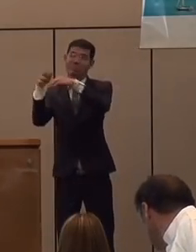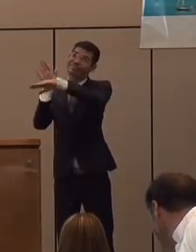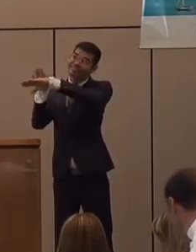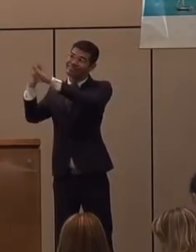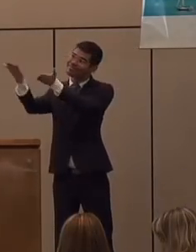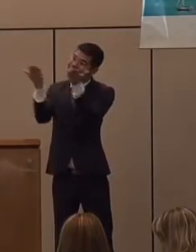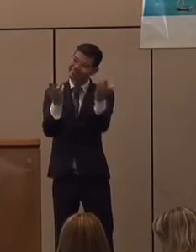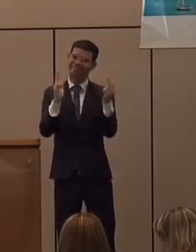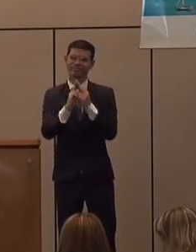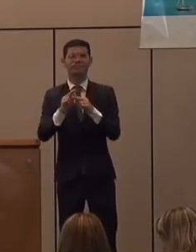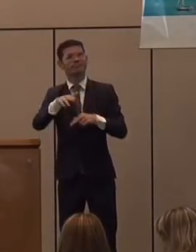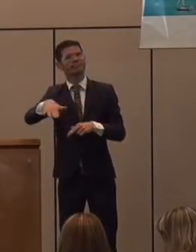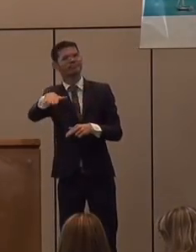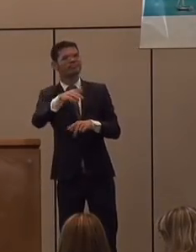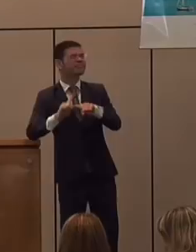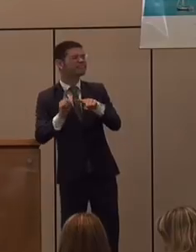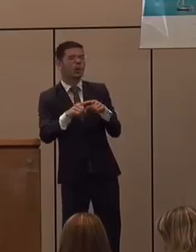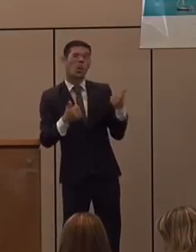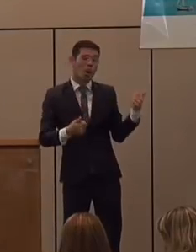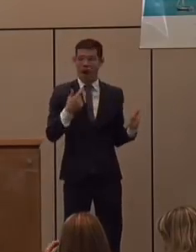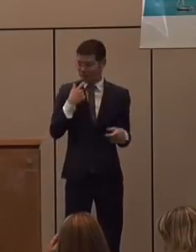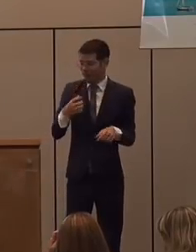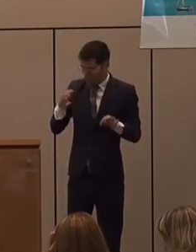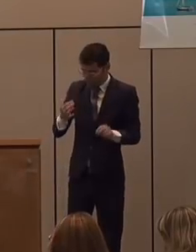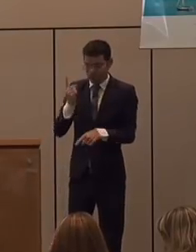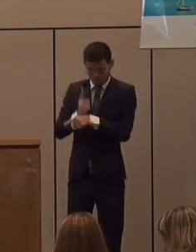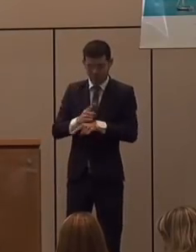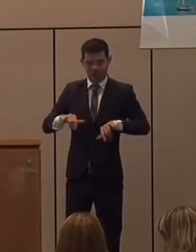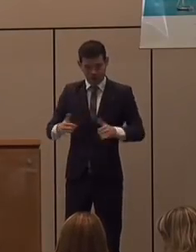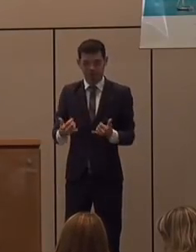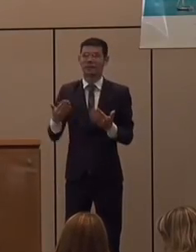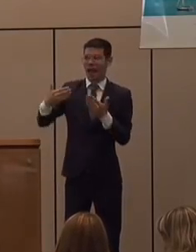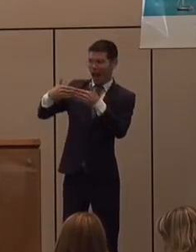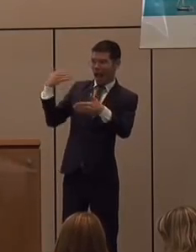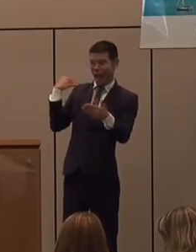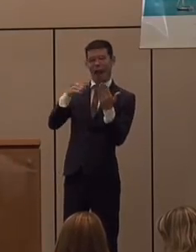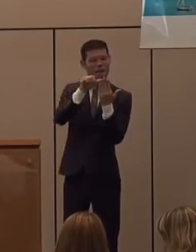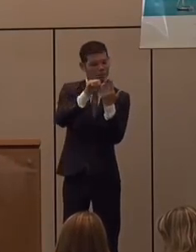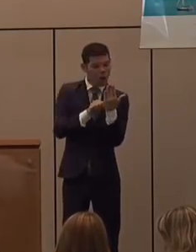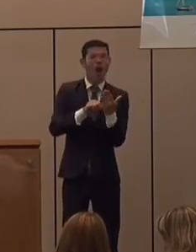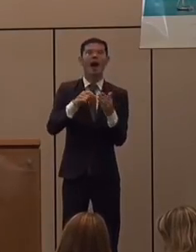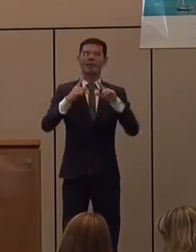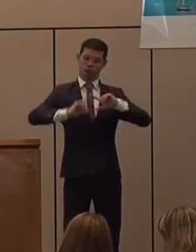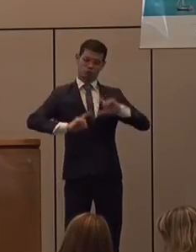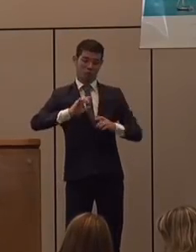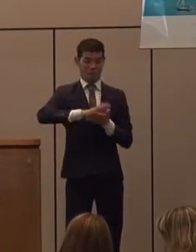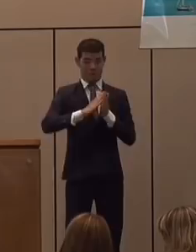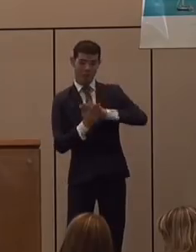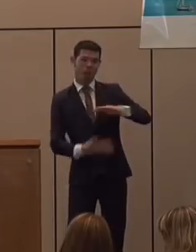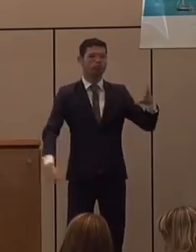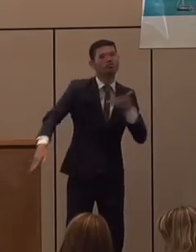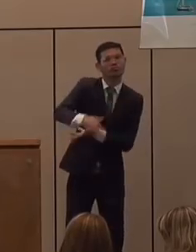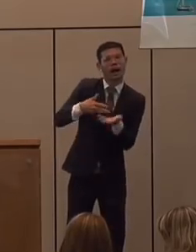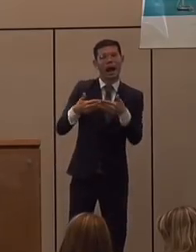efectivamente pasamos de 23 municipios que estén estábamos teníamos en nuestro programa de turismo paz y convivencia a 42